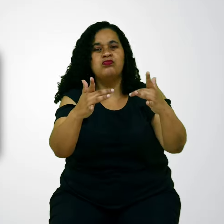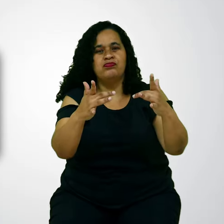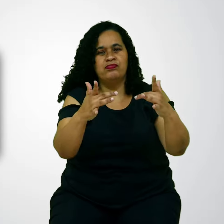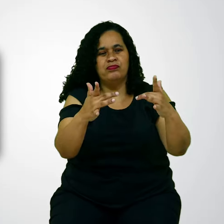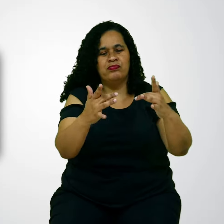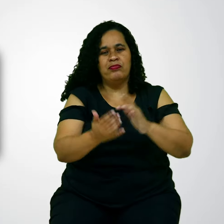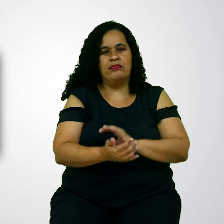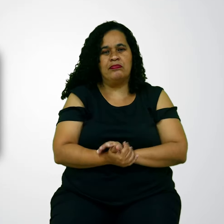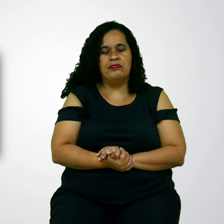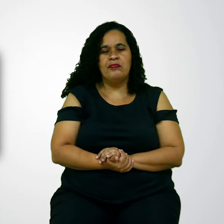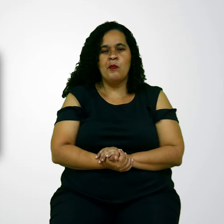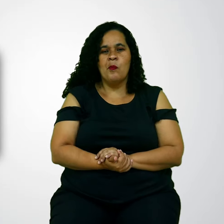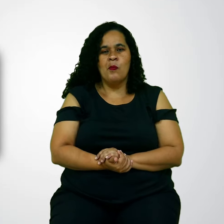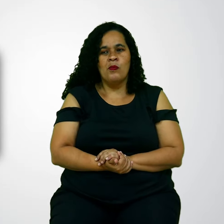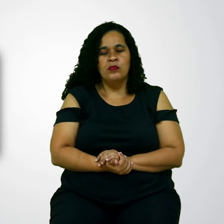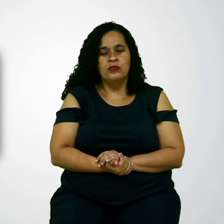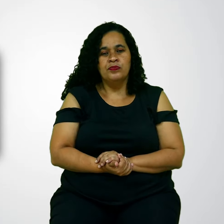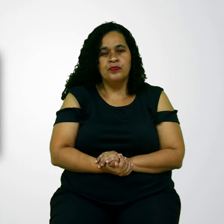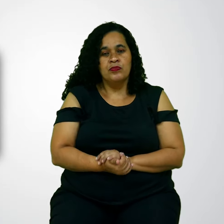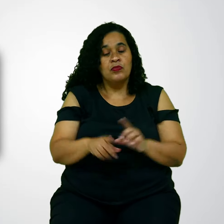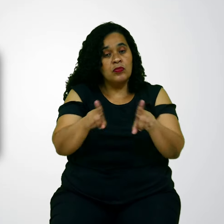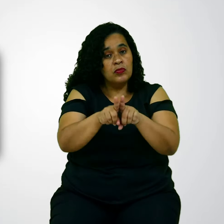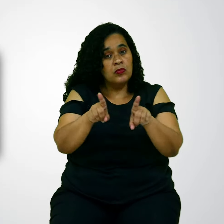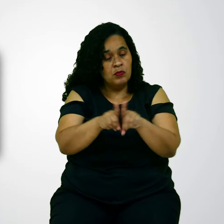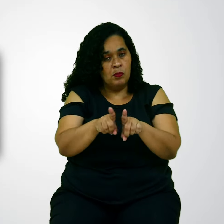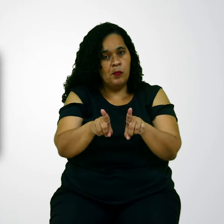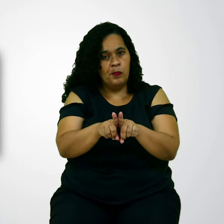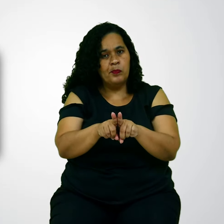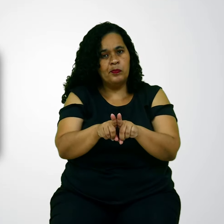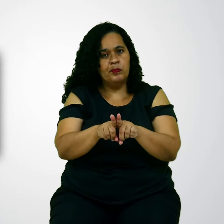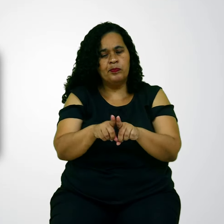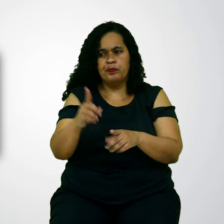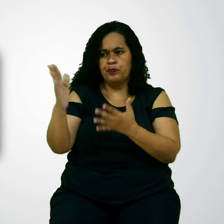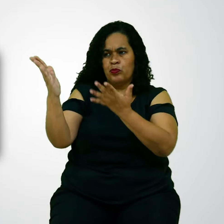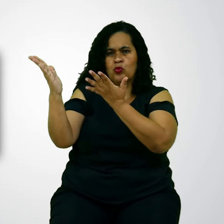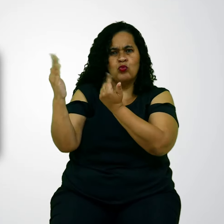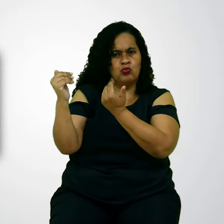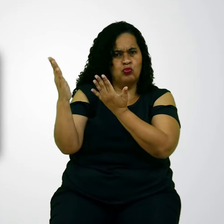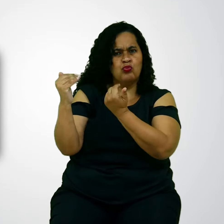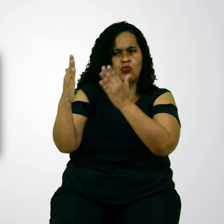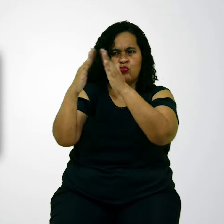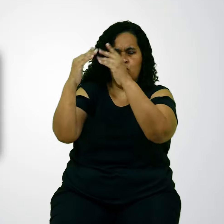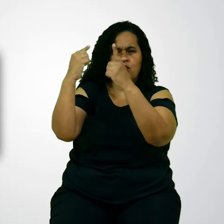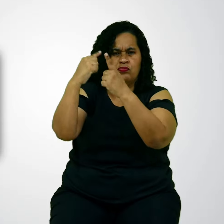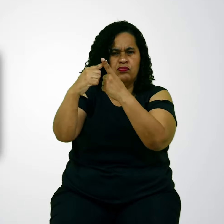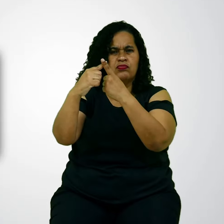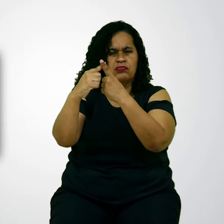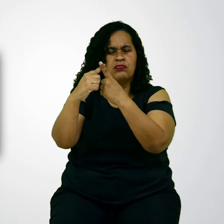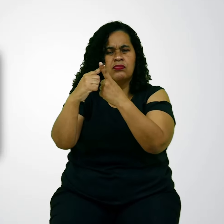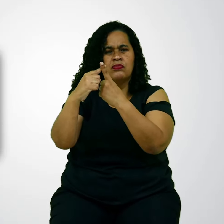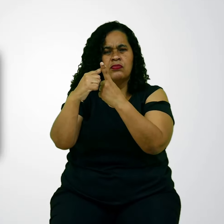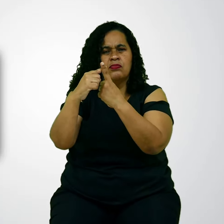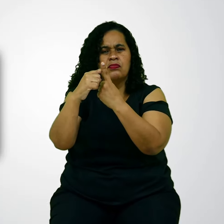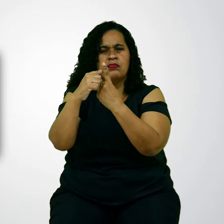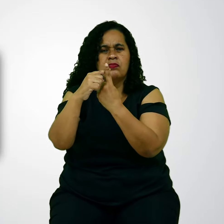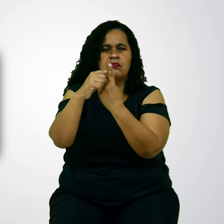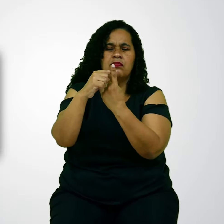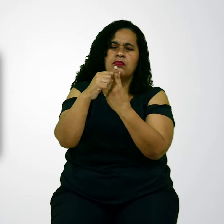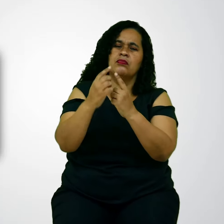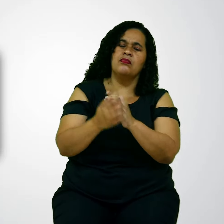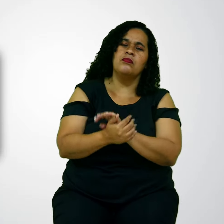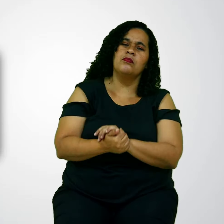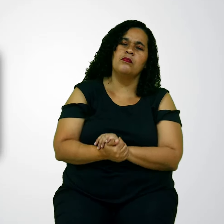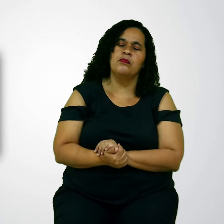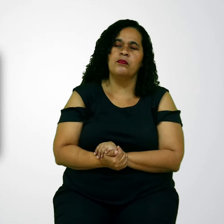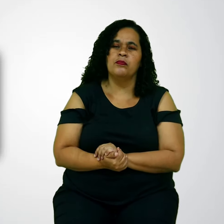E na sequência, uns jovens de uma igreja na época não eram igrejas pentecostais, então não era aquela